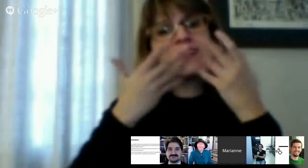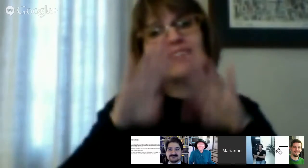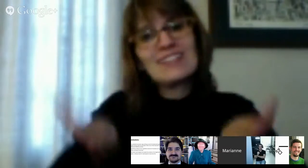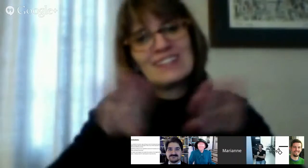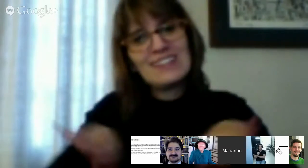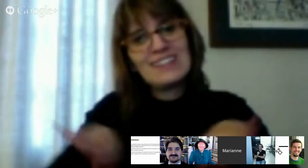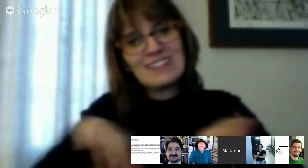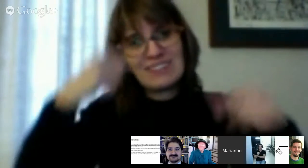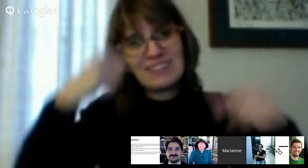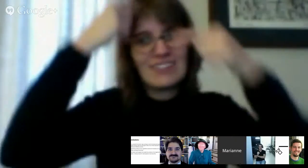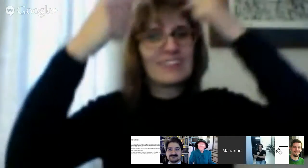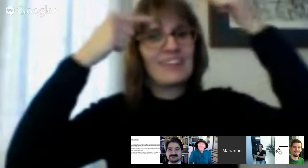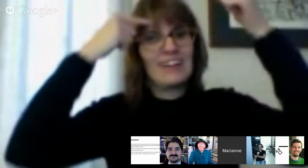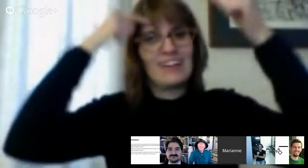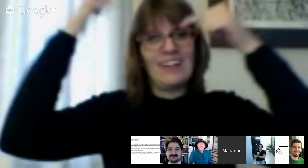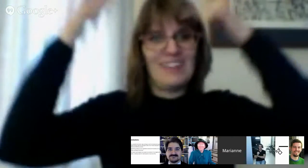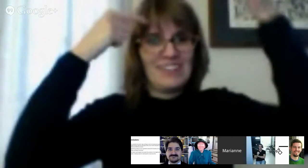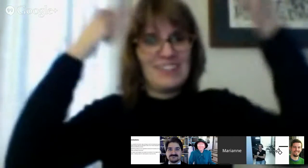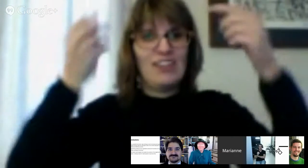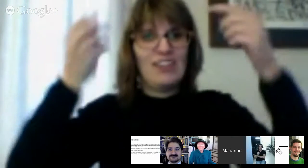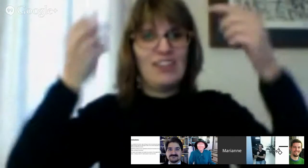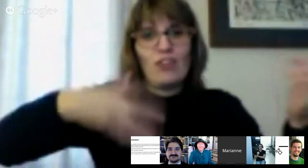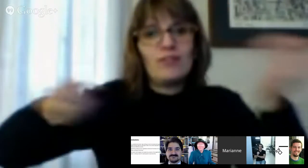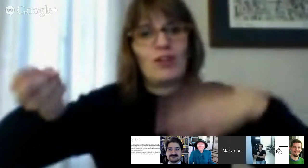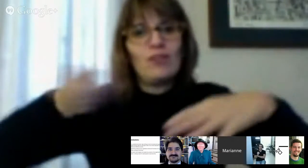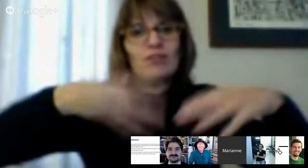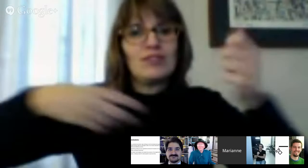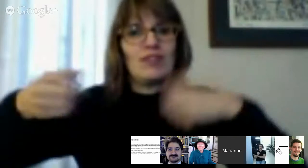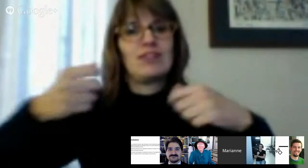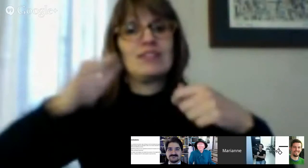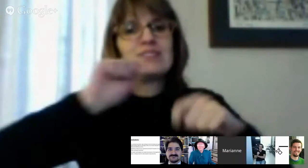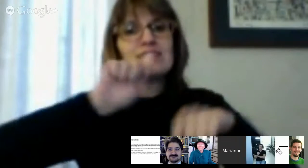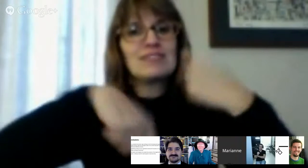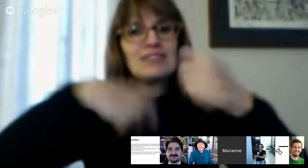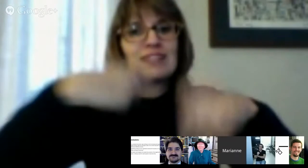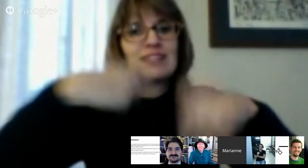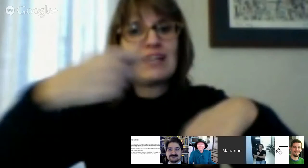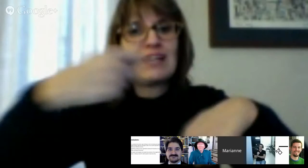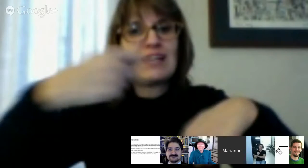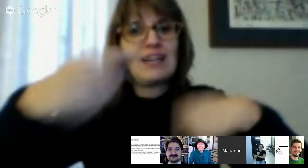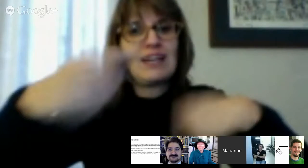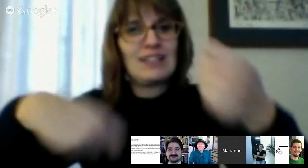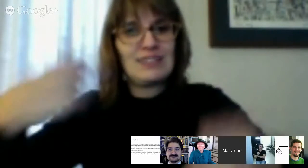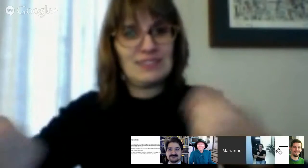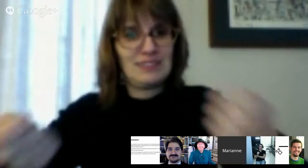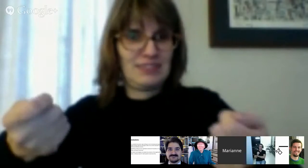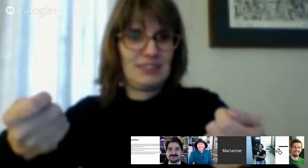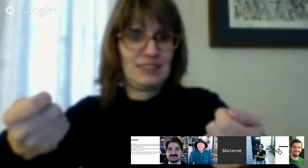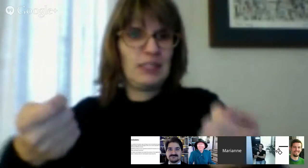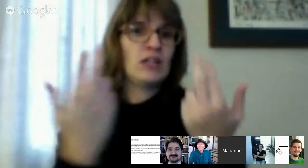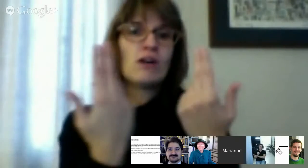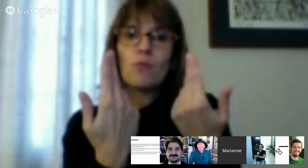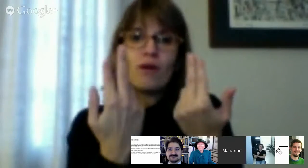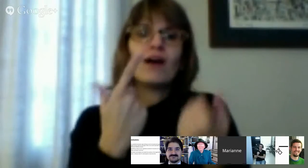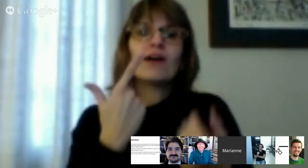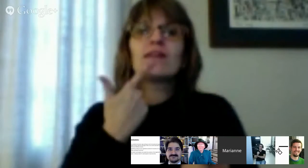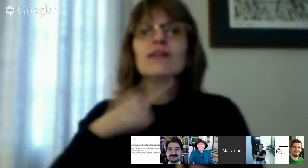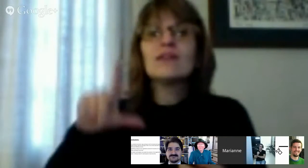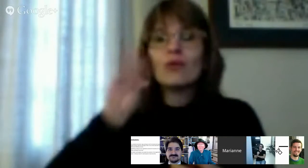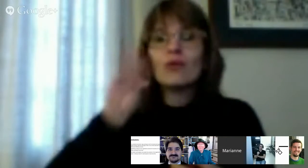é uma estratégia que influencia a criatividade das crianças, para que elas tragam novos